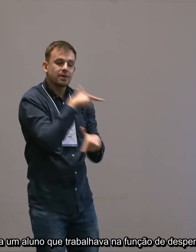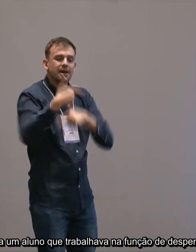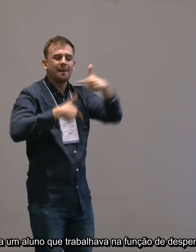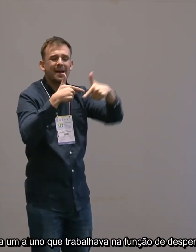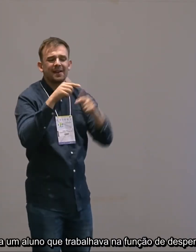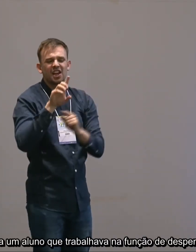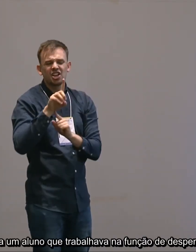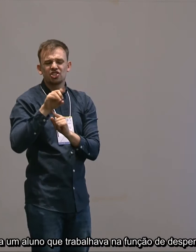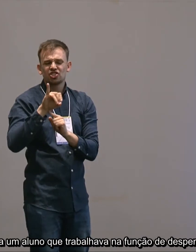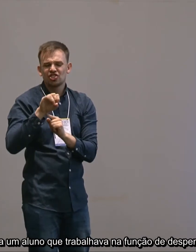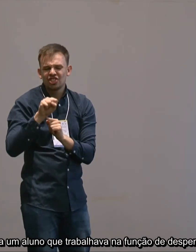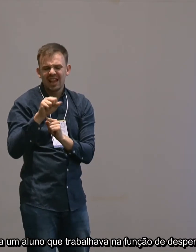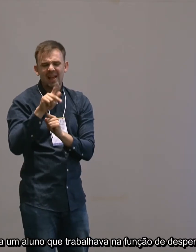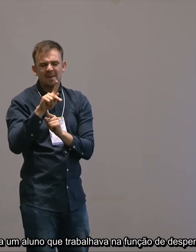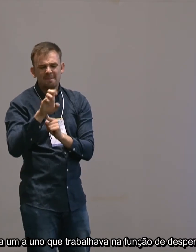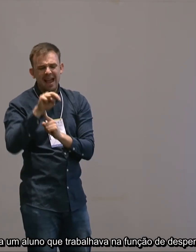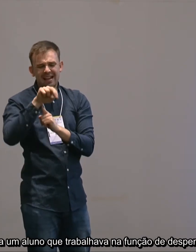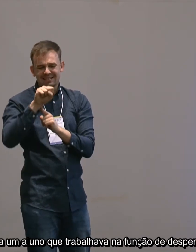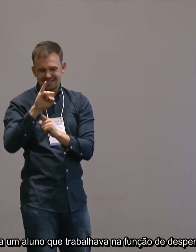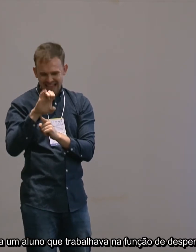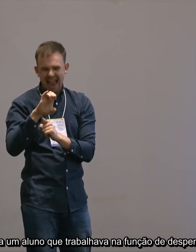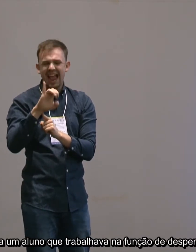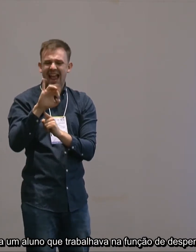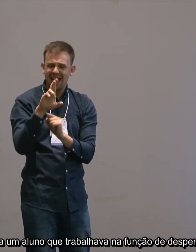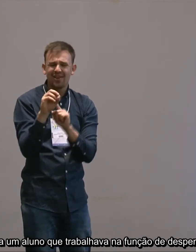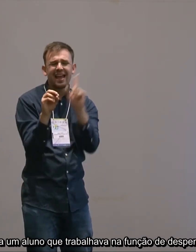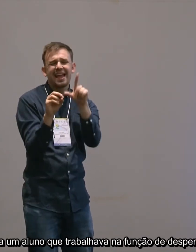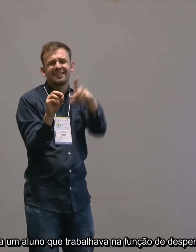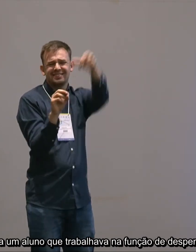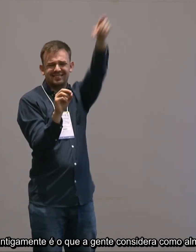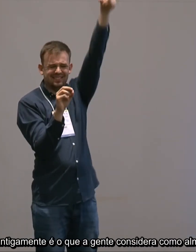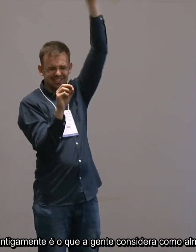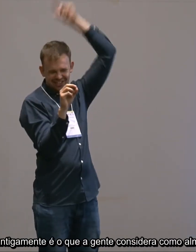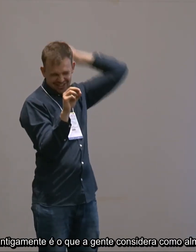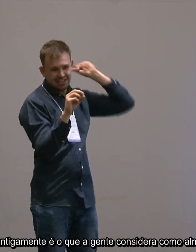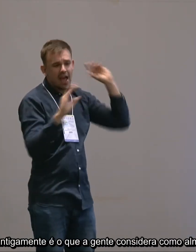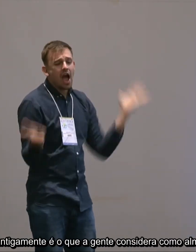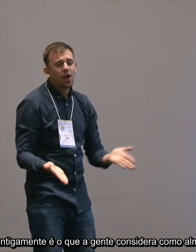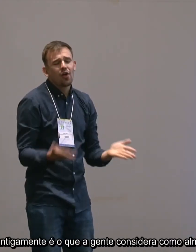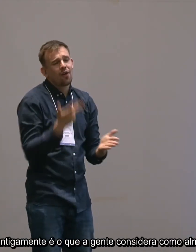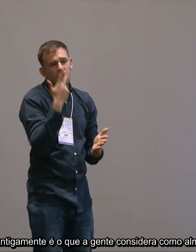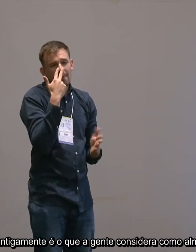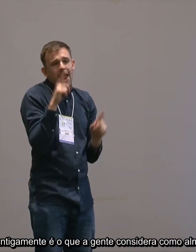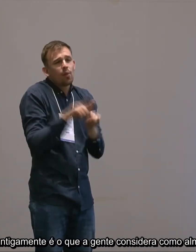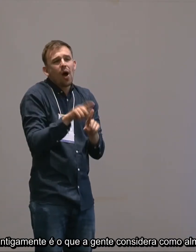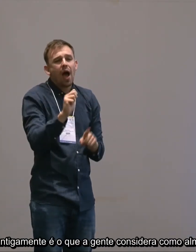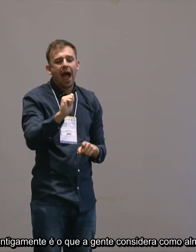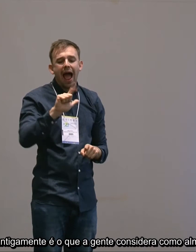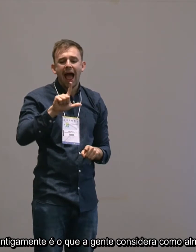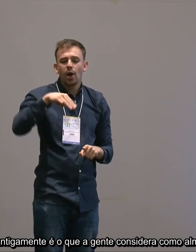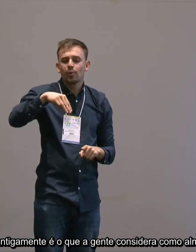era um aluno que trabalhava na função de dispenseiro isso aí gente antigamente é o que a gente considera como